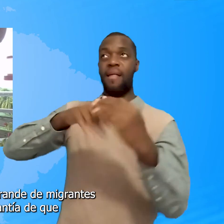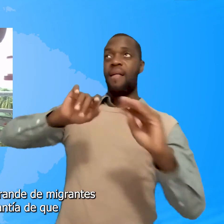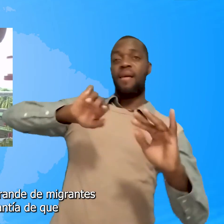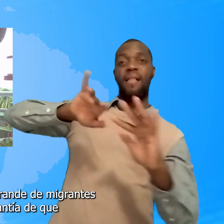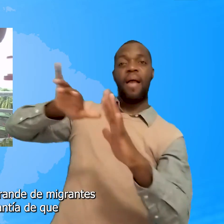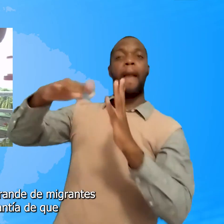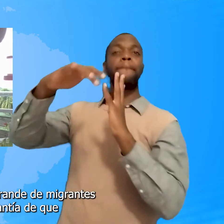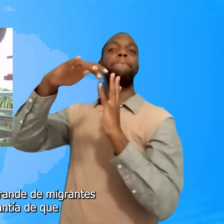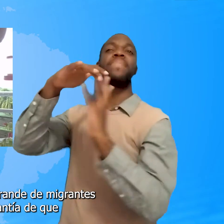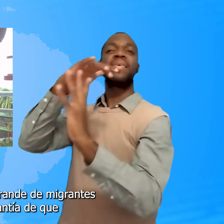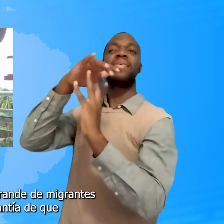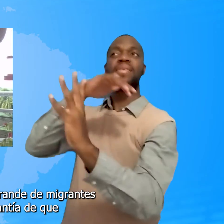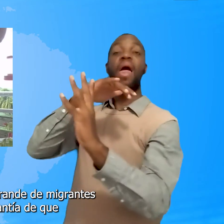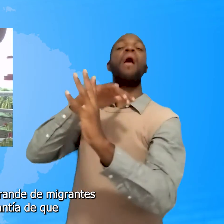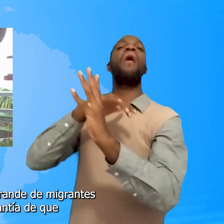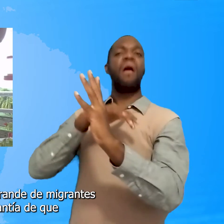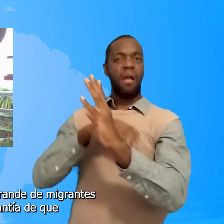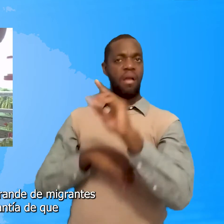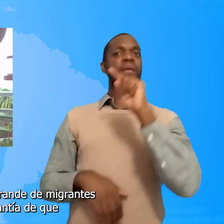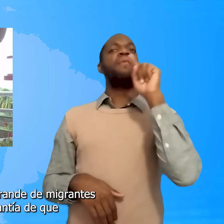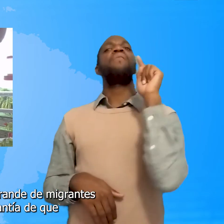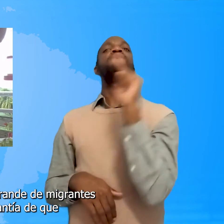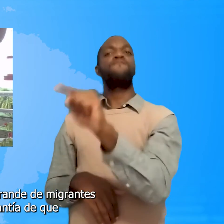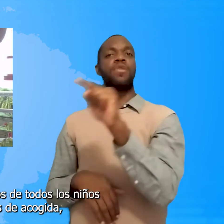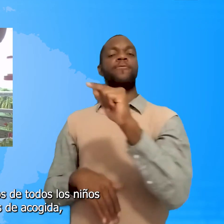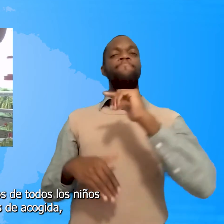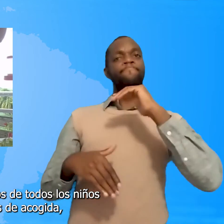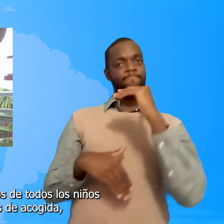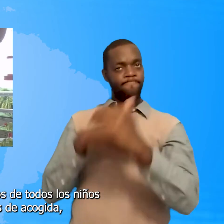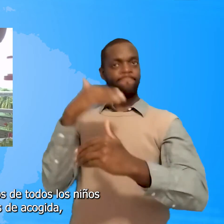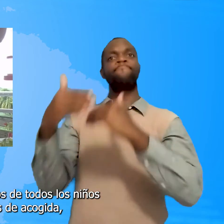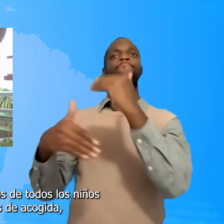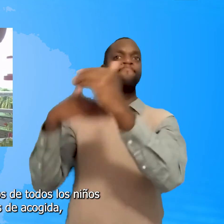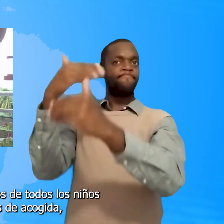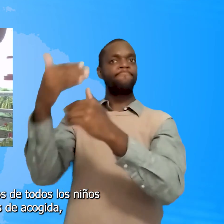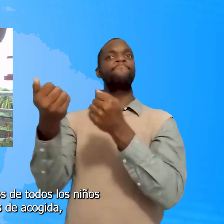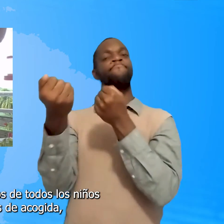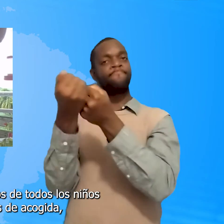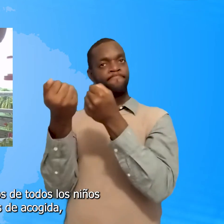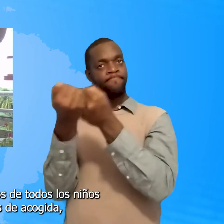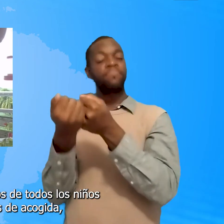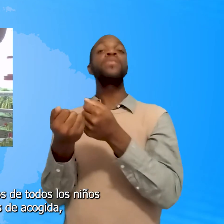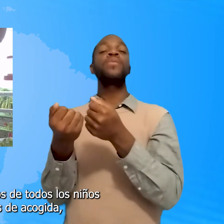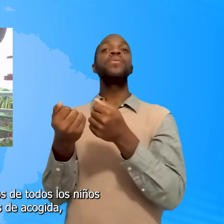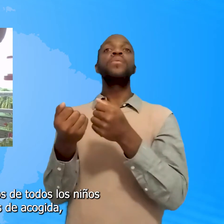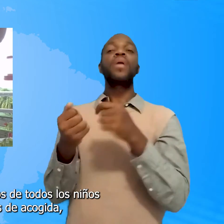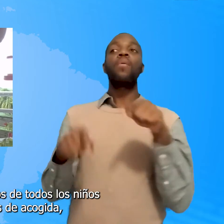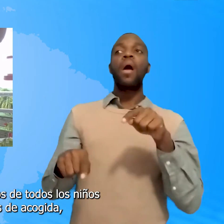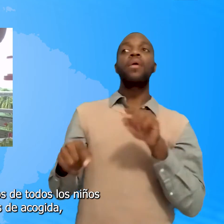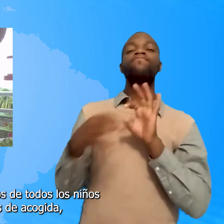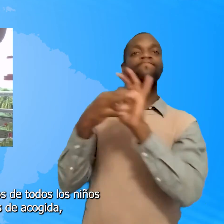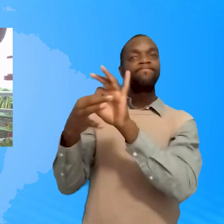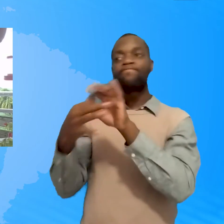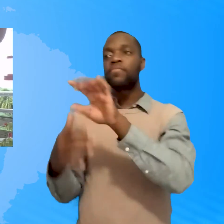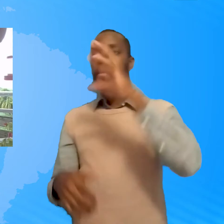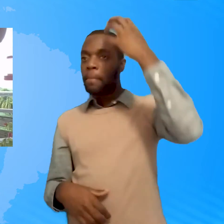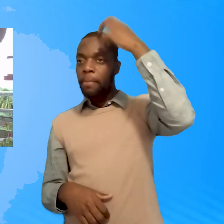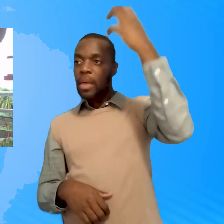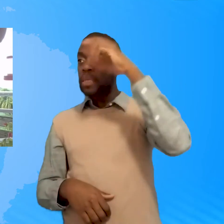programa grande de migrantes para la garantía de todos los derechos de todos los niños en los países de